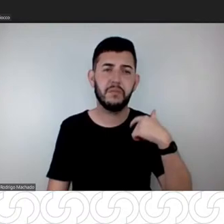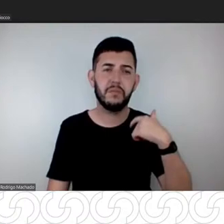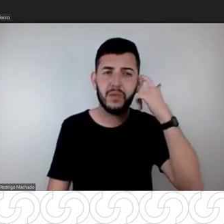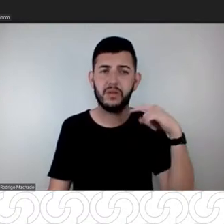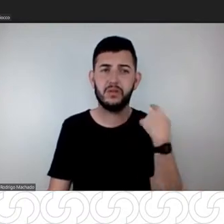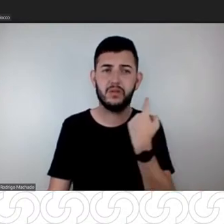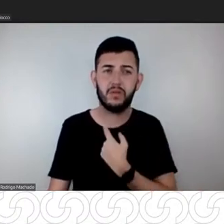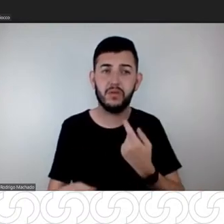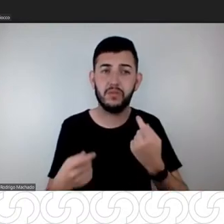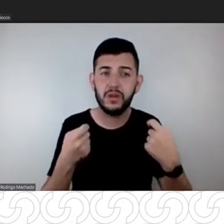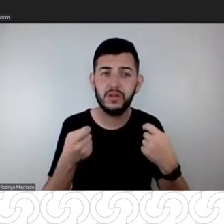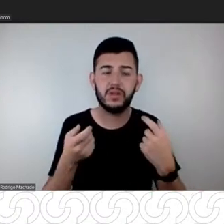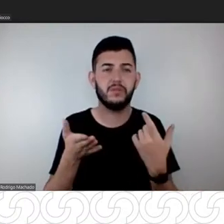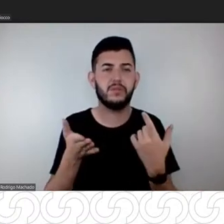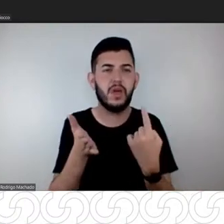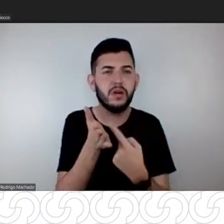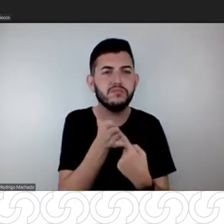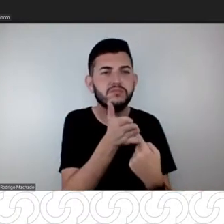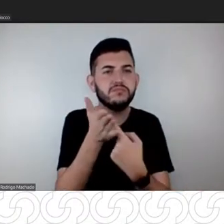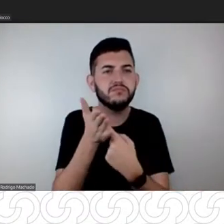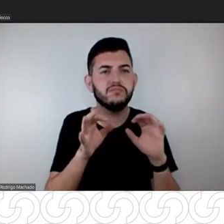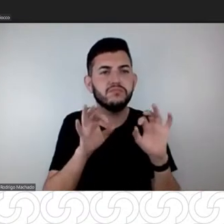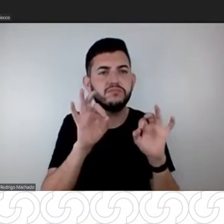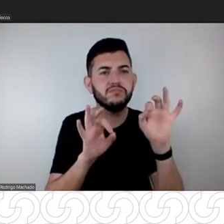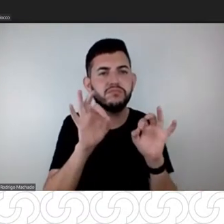os projetos